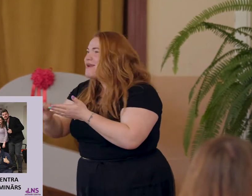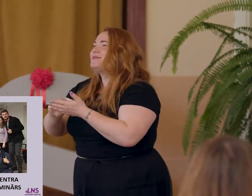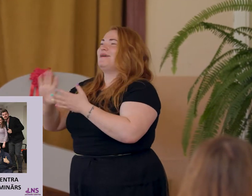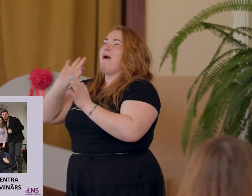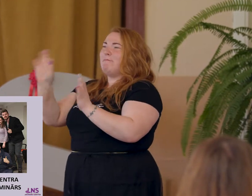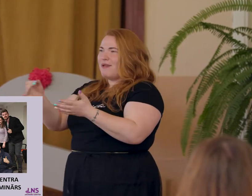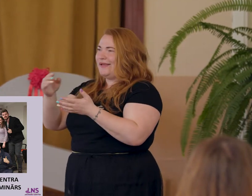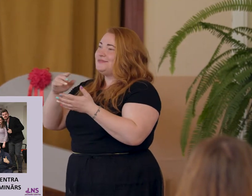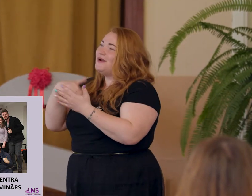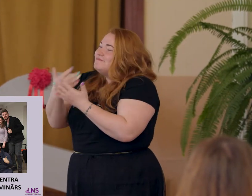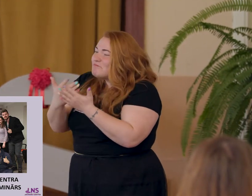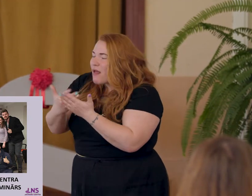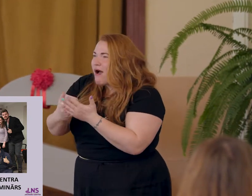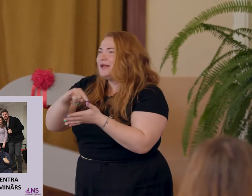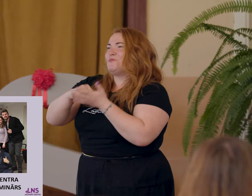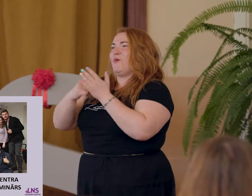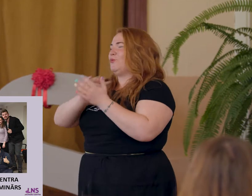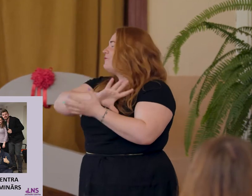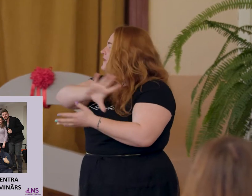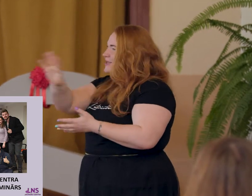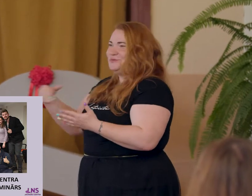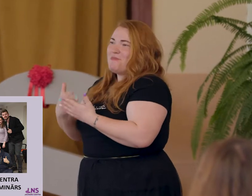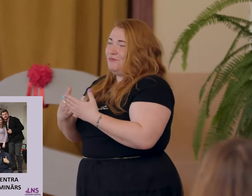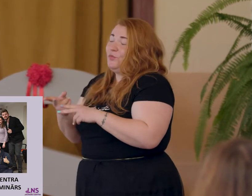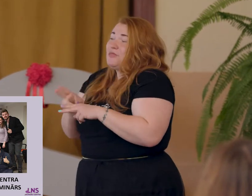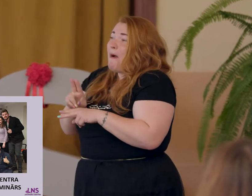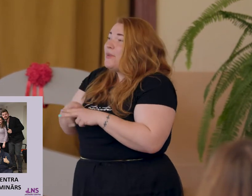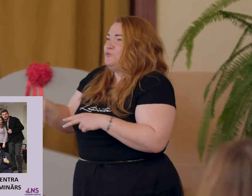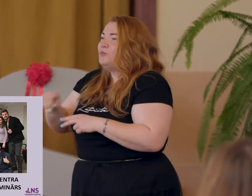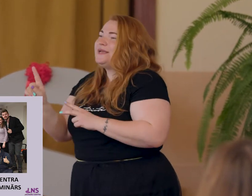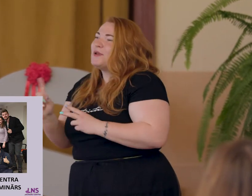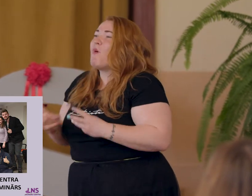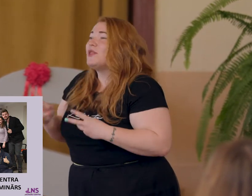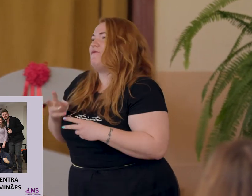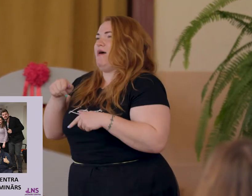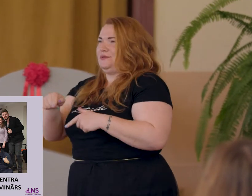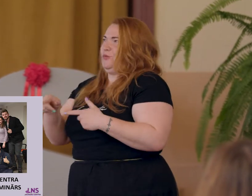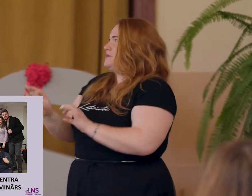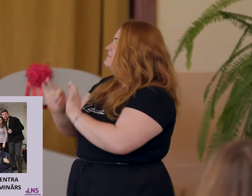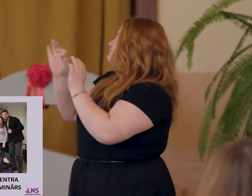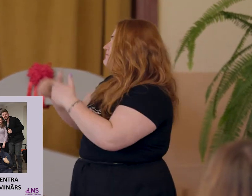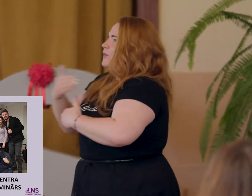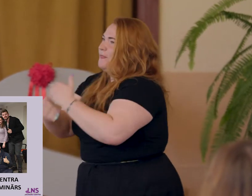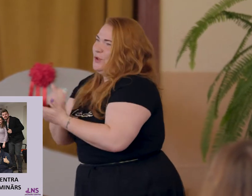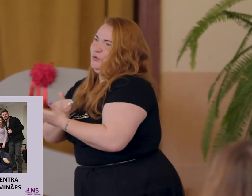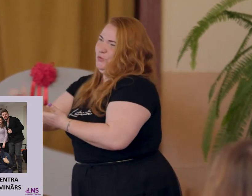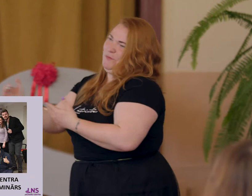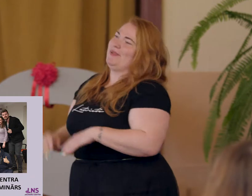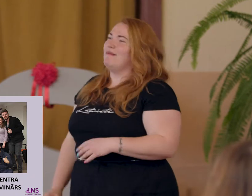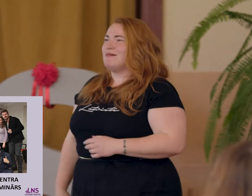kā rakstīt pareizi projekts, kā parādīt, motivēt un visu tālāk pa soļiem. Un mēs esam ieguvuši, un tā